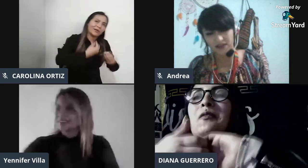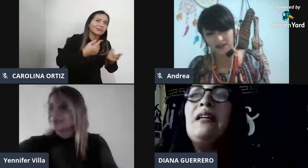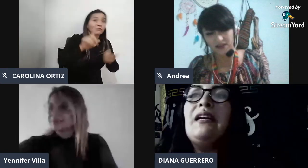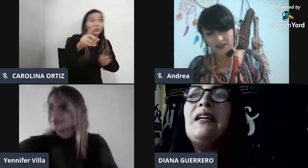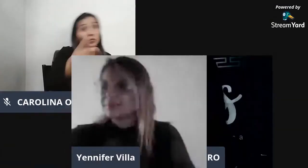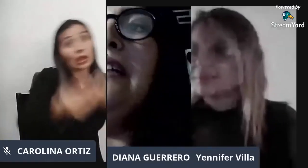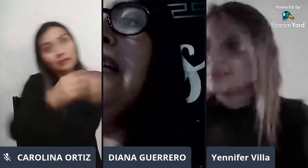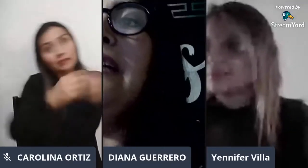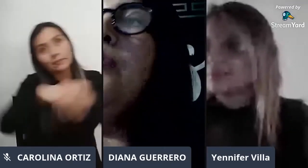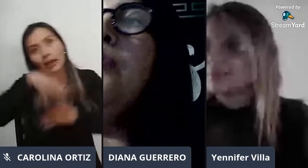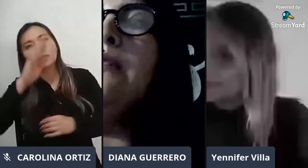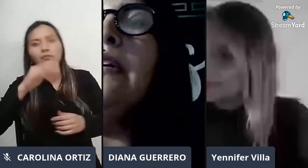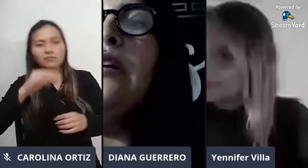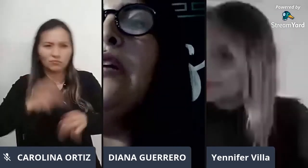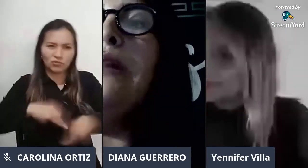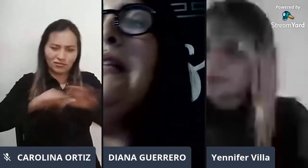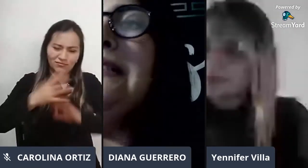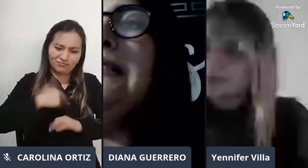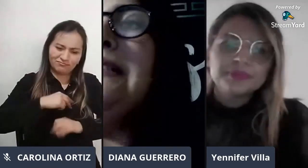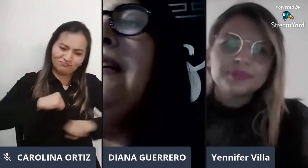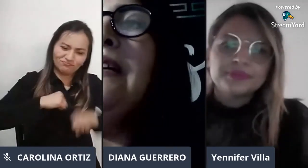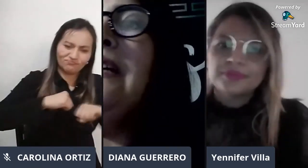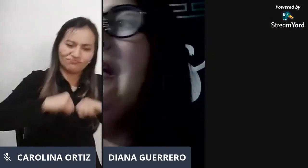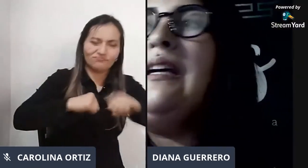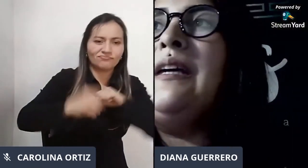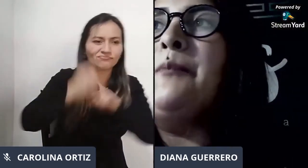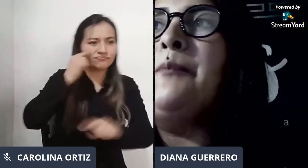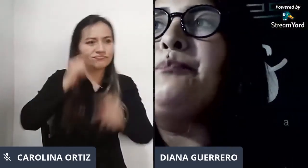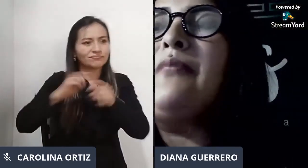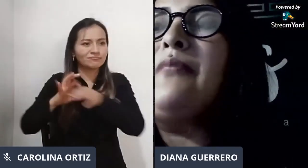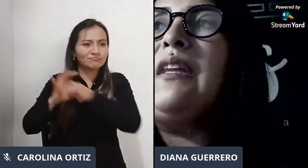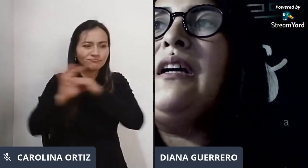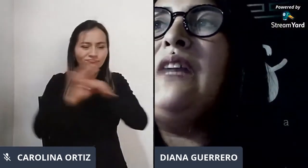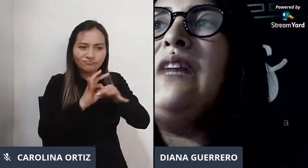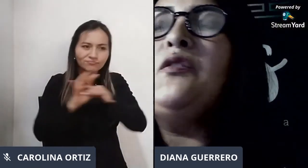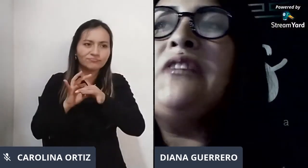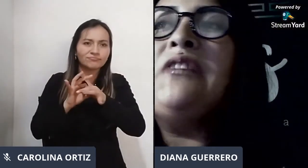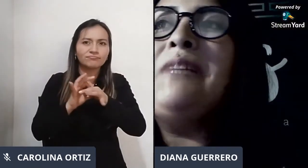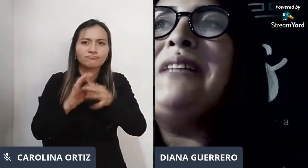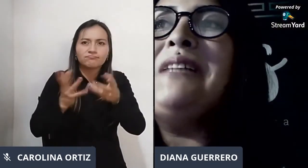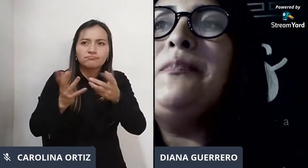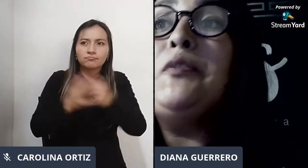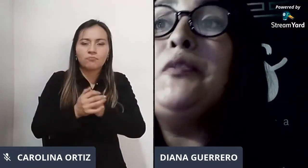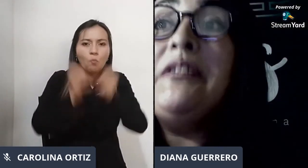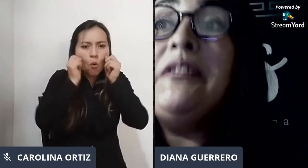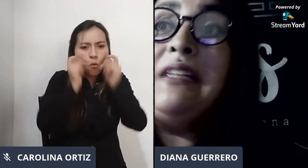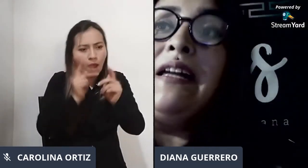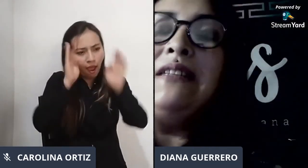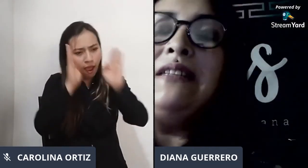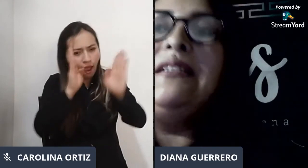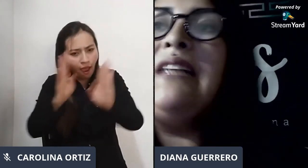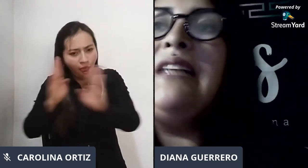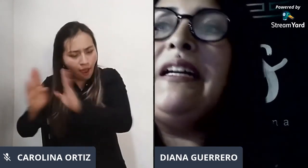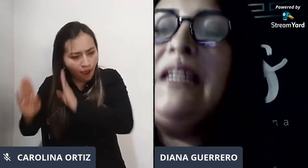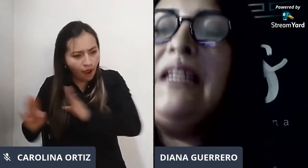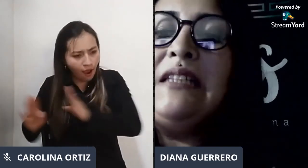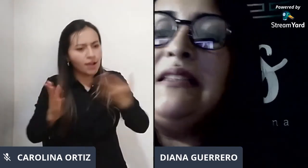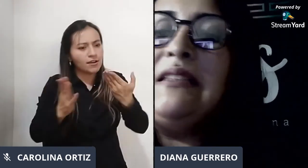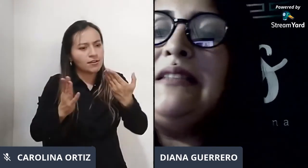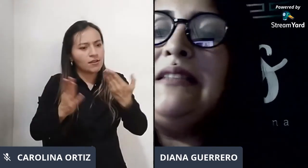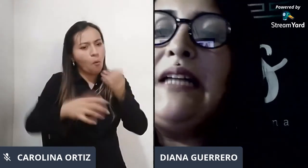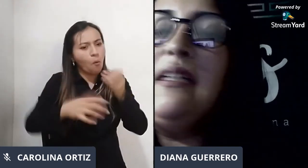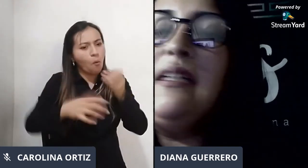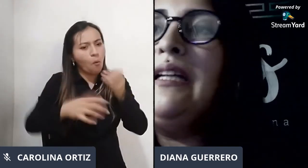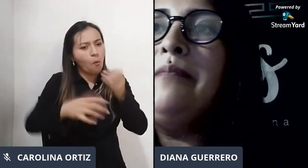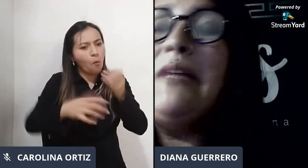acciones que generen vínculos, que humanicen, que nos den más posibilidades de llegar